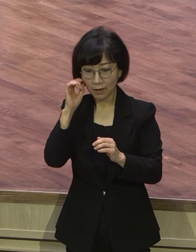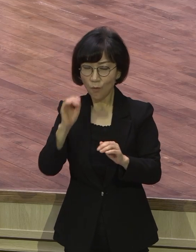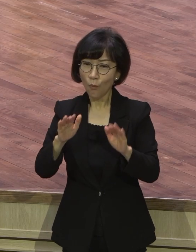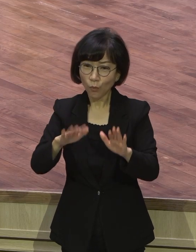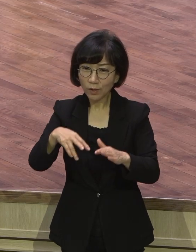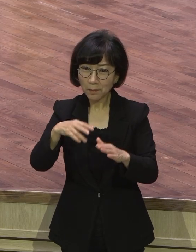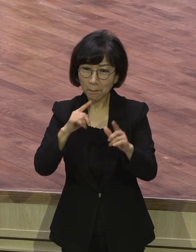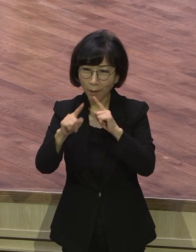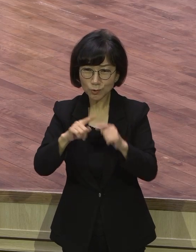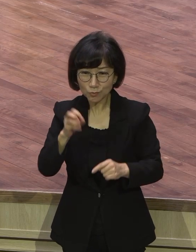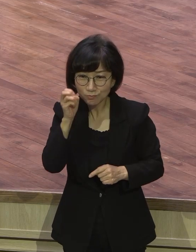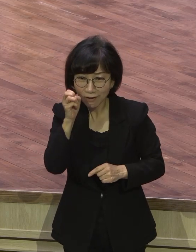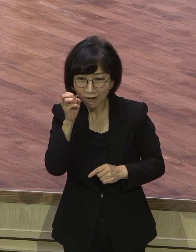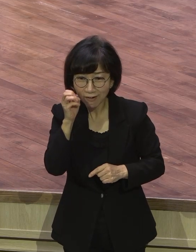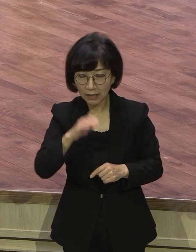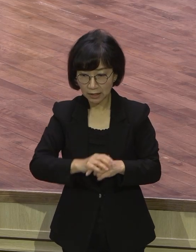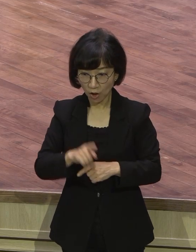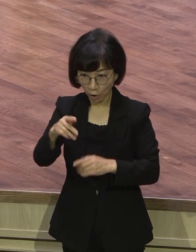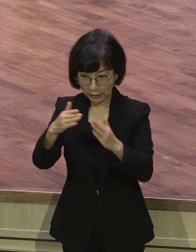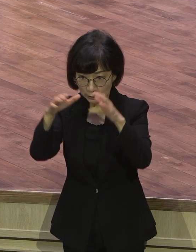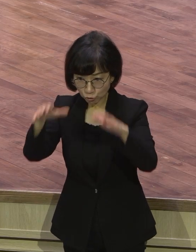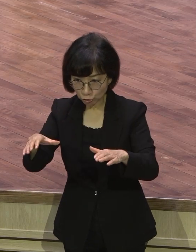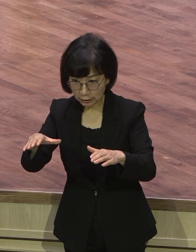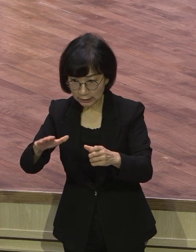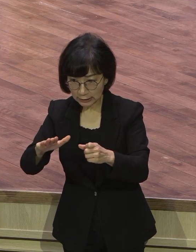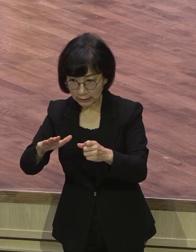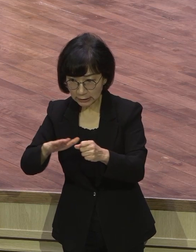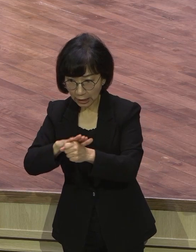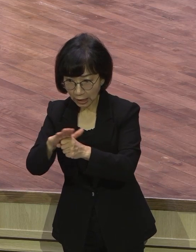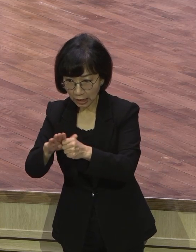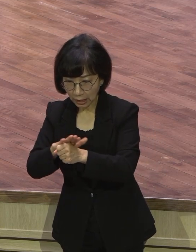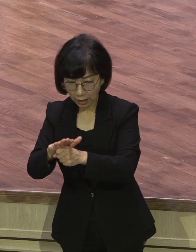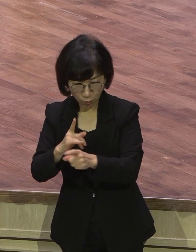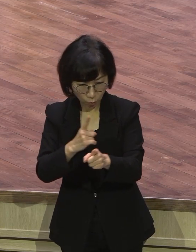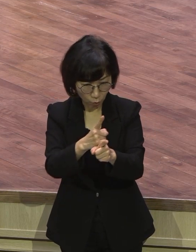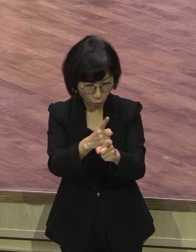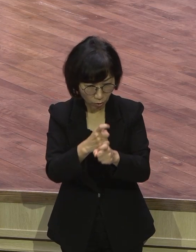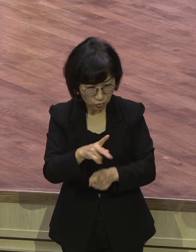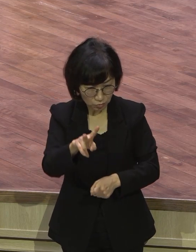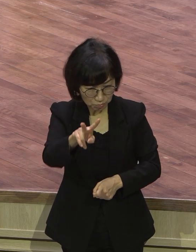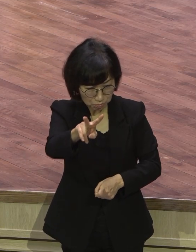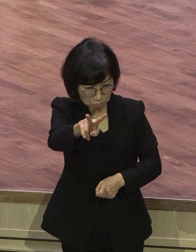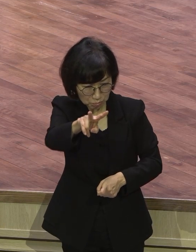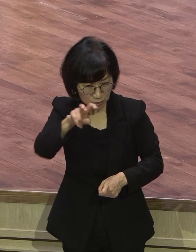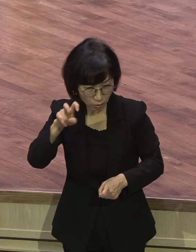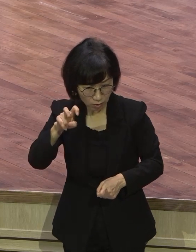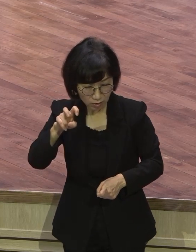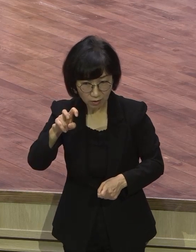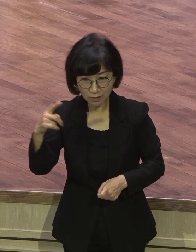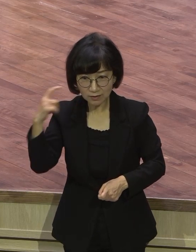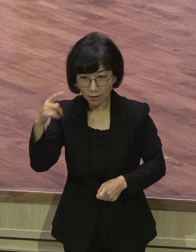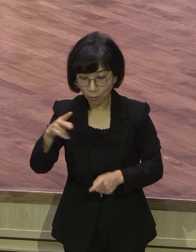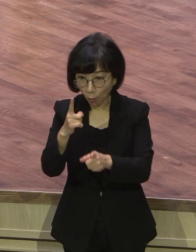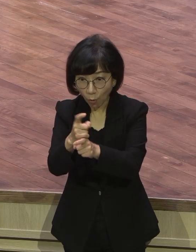좀 이상하지요. 내 이웃을 사랑하고 내 원수를 미워하라 하였다는 것을 너희가 들었으나